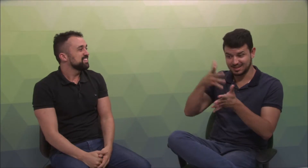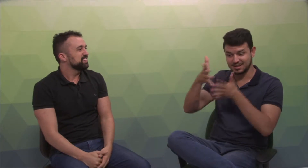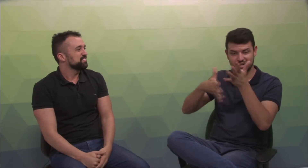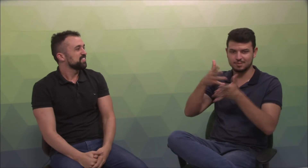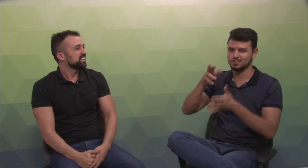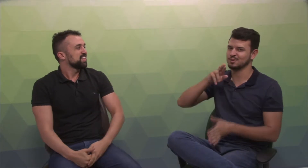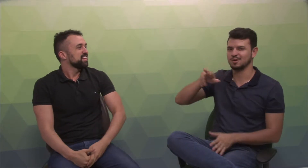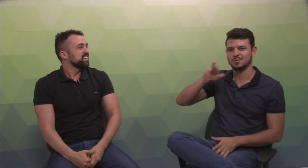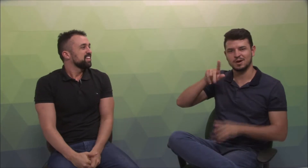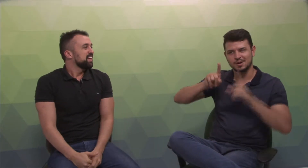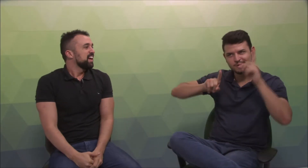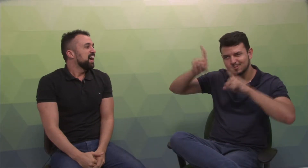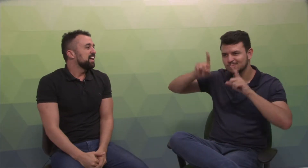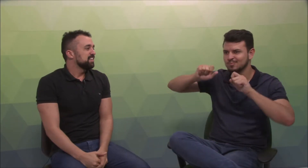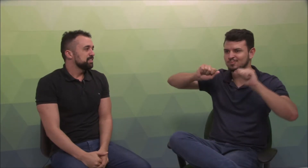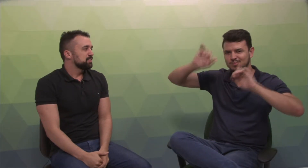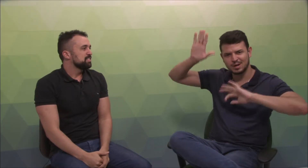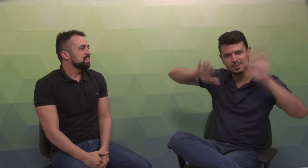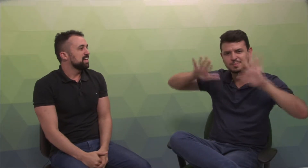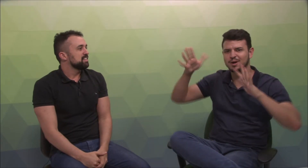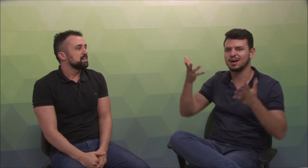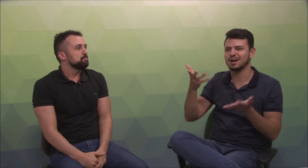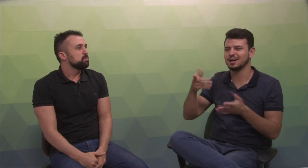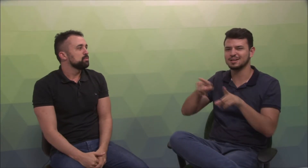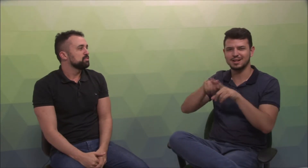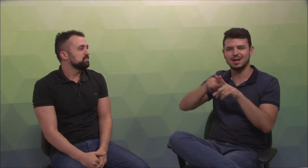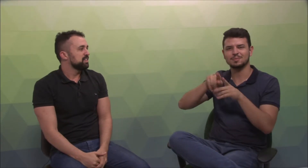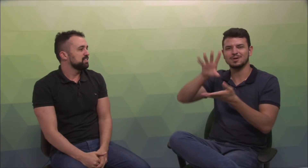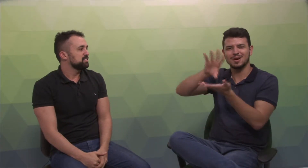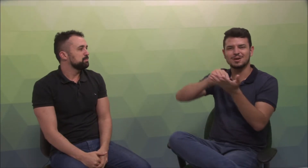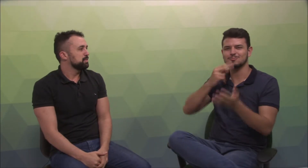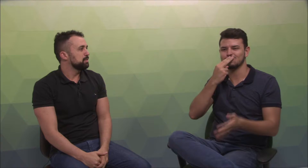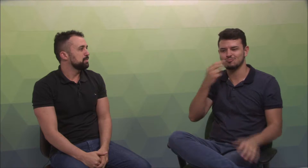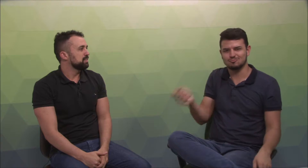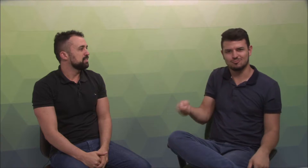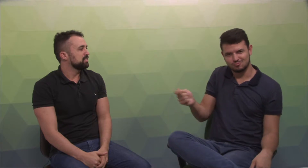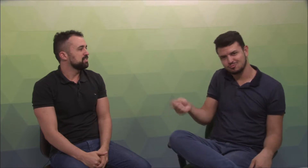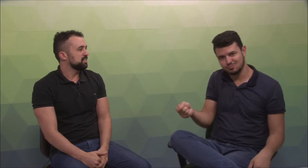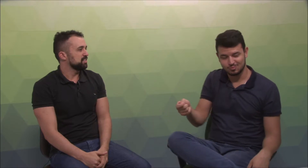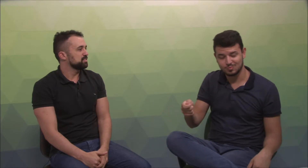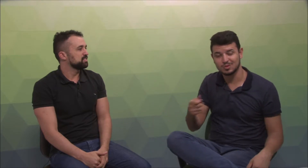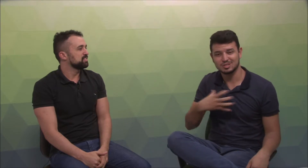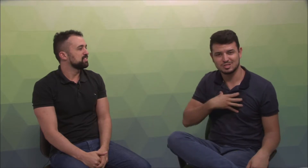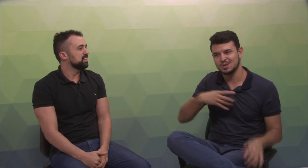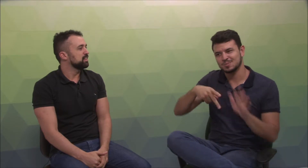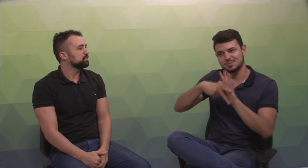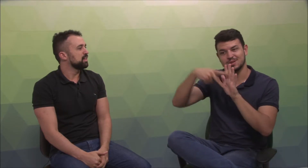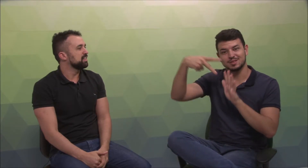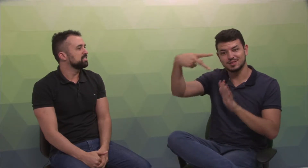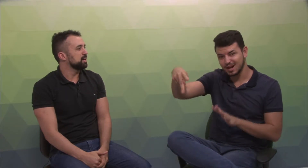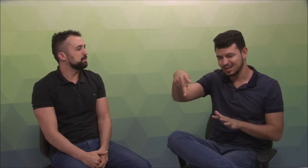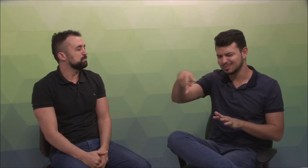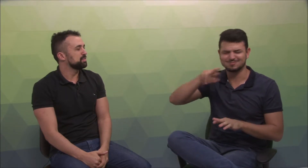Então, a língua de sinais é muito diferente de mímica e gestos, né? O Charlie Chaplin, por